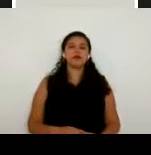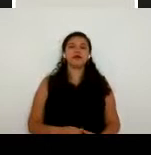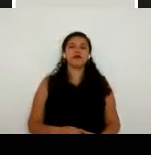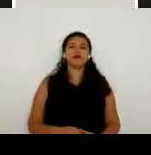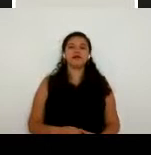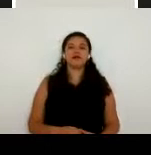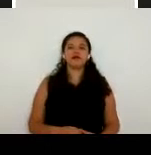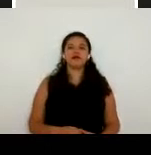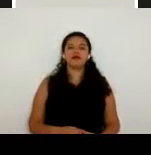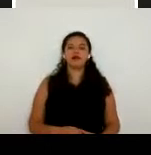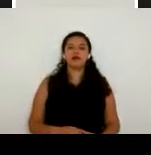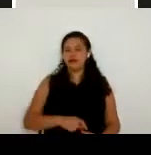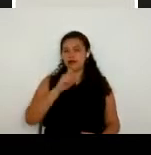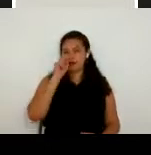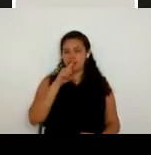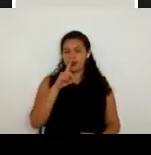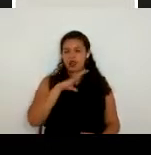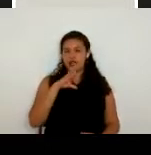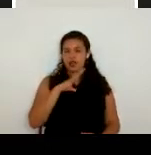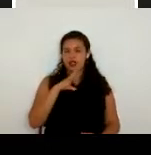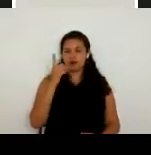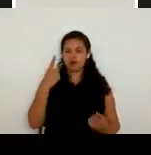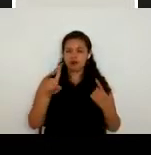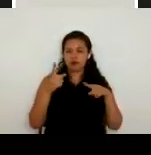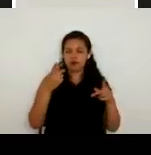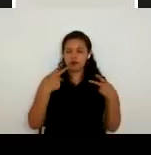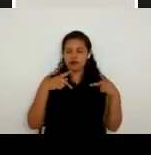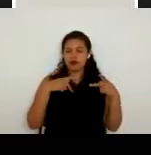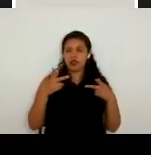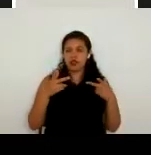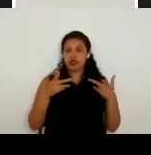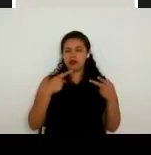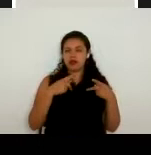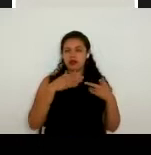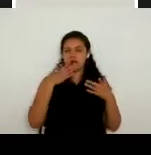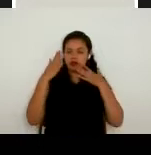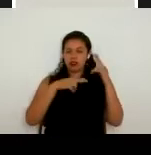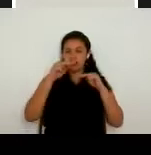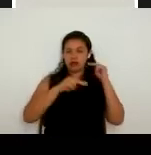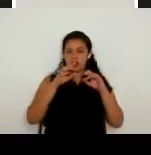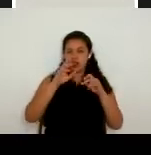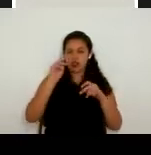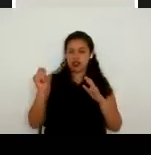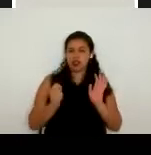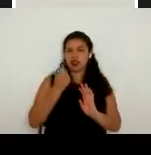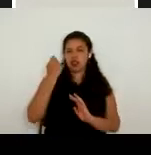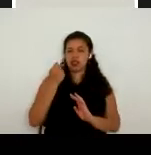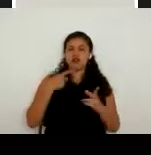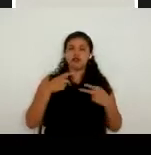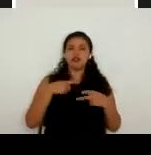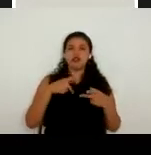en instrucción los que estudiaron nivel técnico los que están en escolar